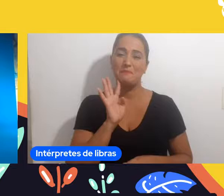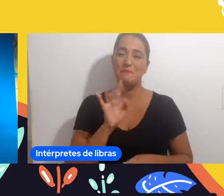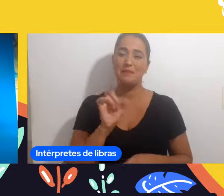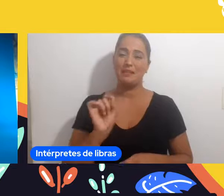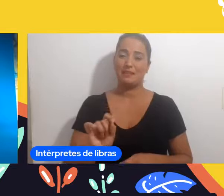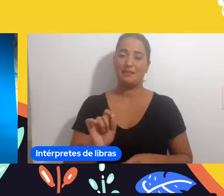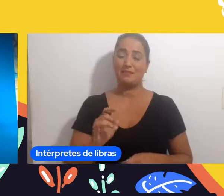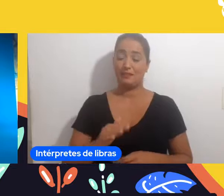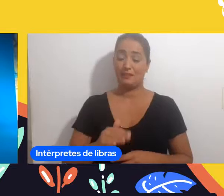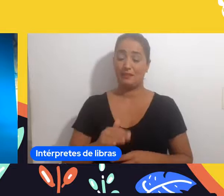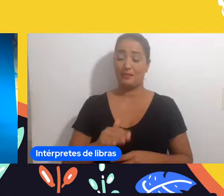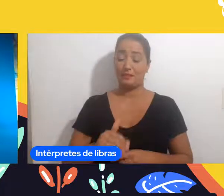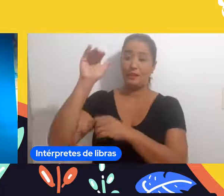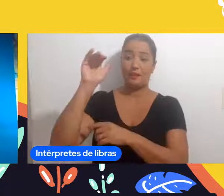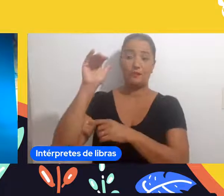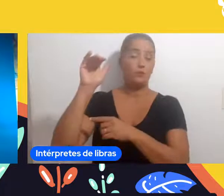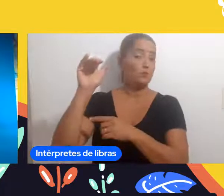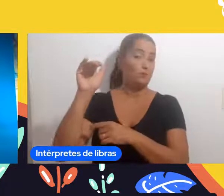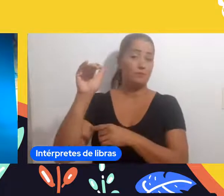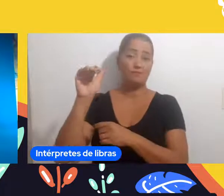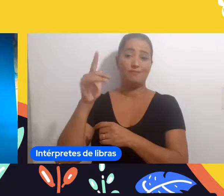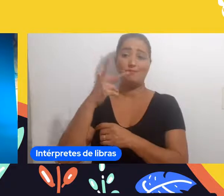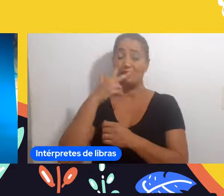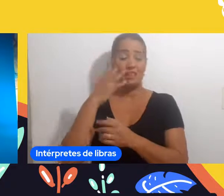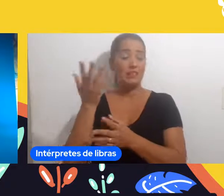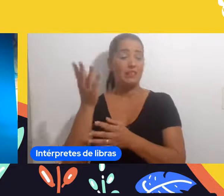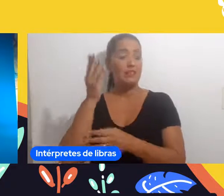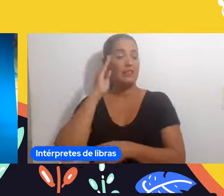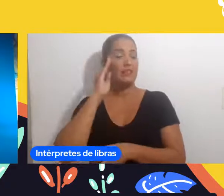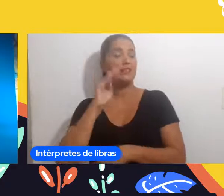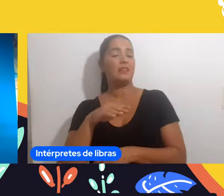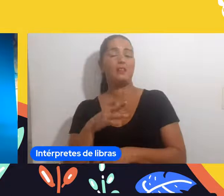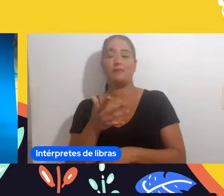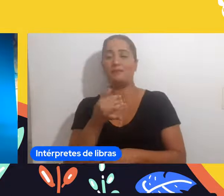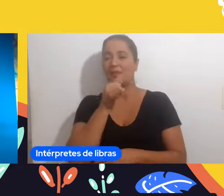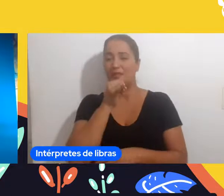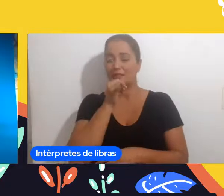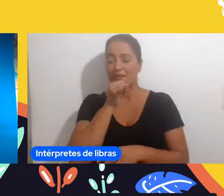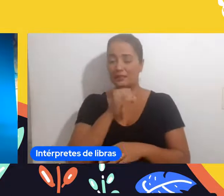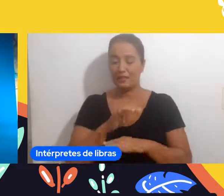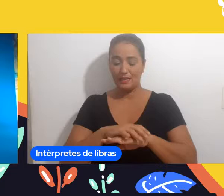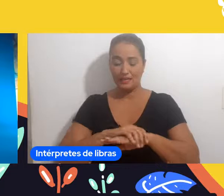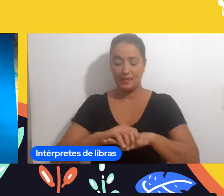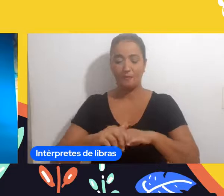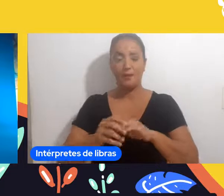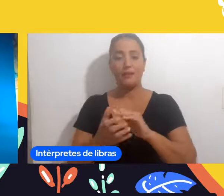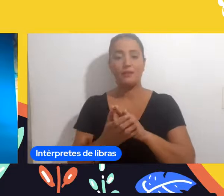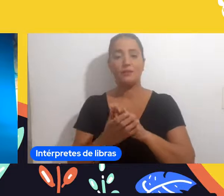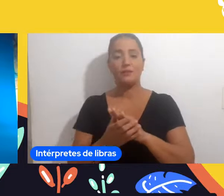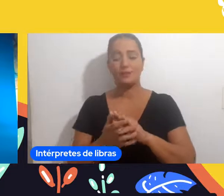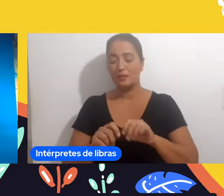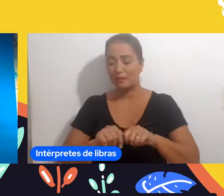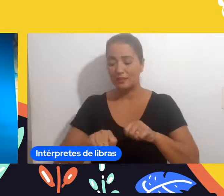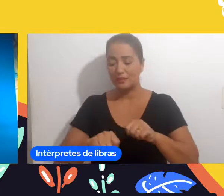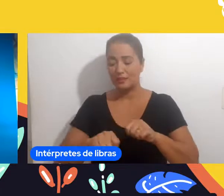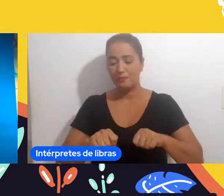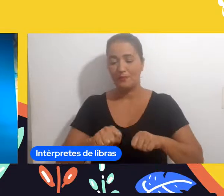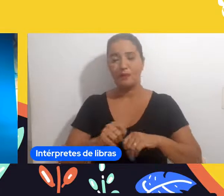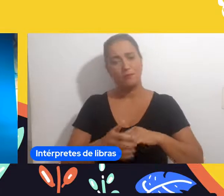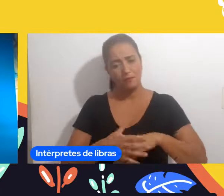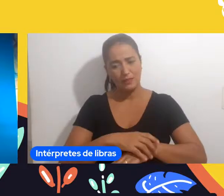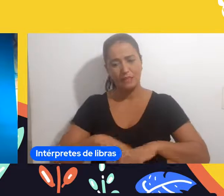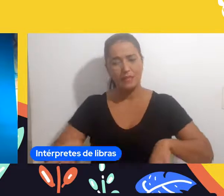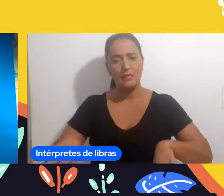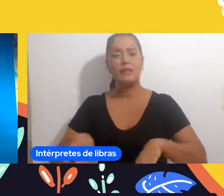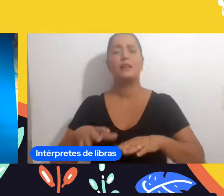se entregam. Eu acho que a partir do momento que a gente convida a tirar o sapato, ele já vai entendendo que aquele conceito é